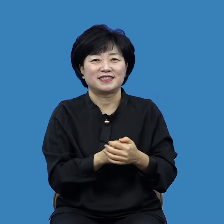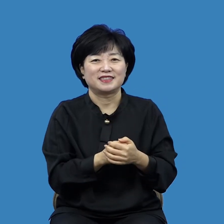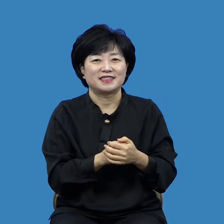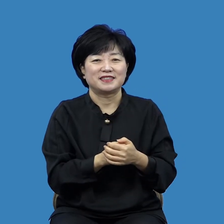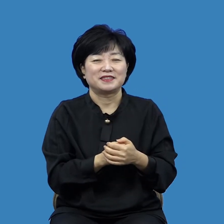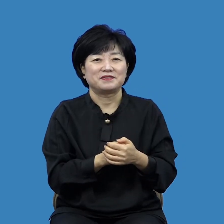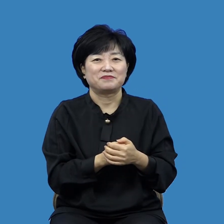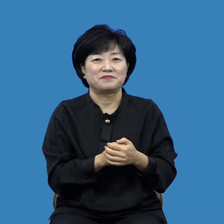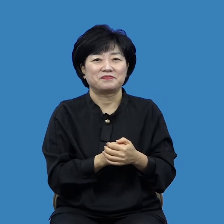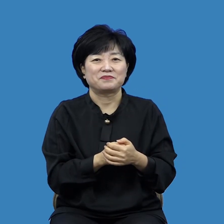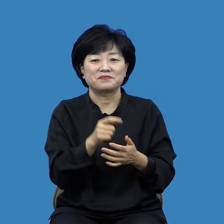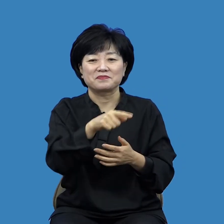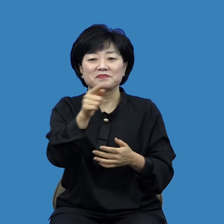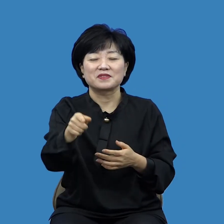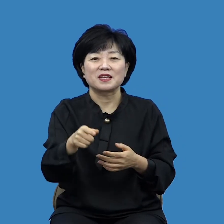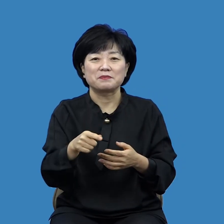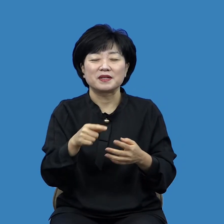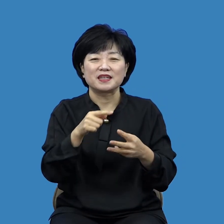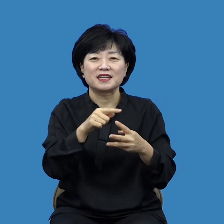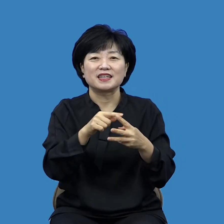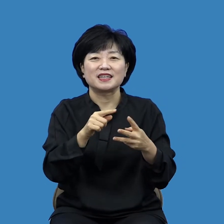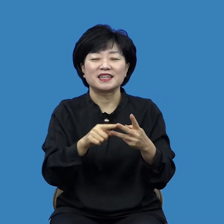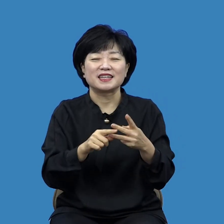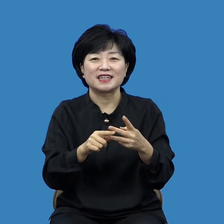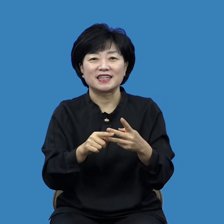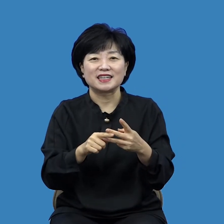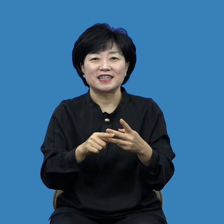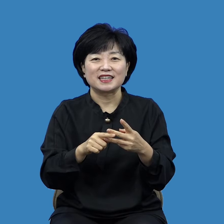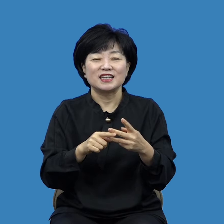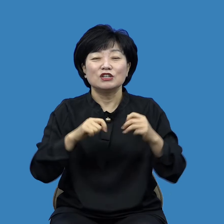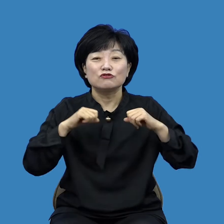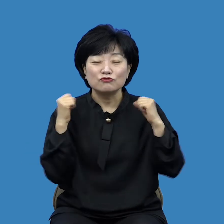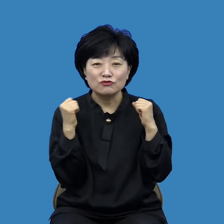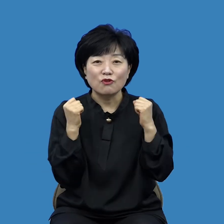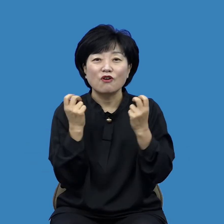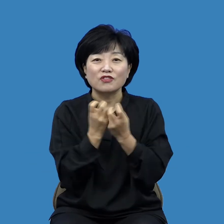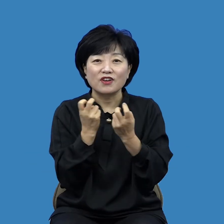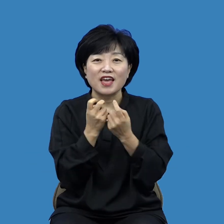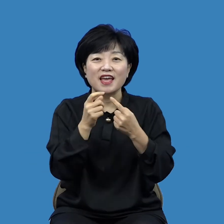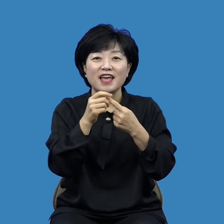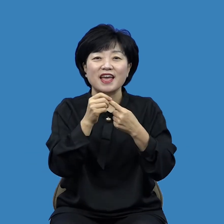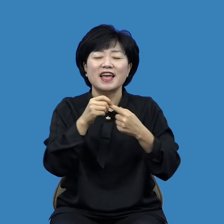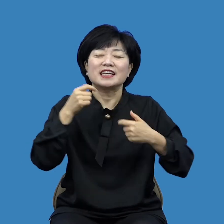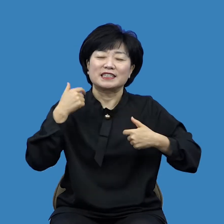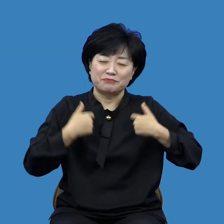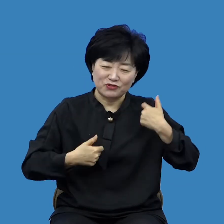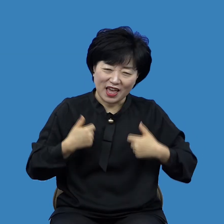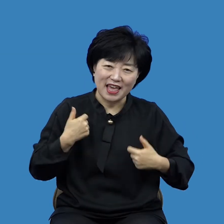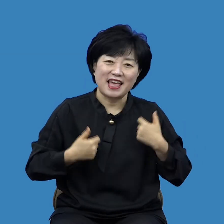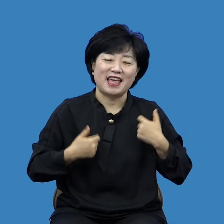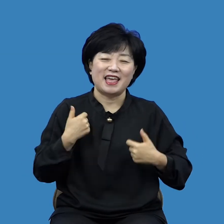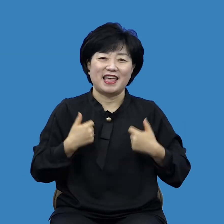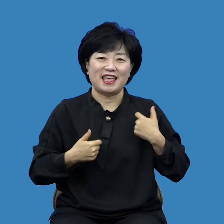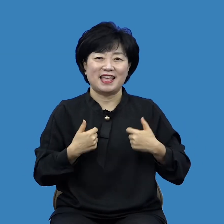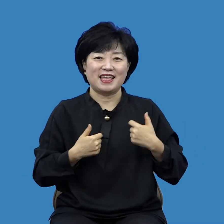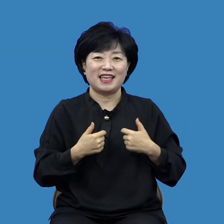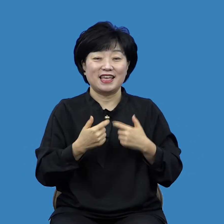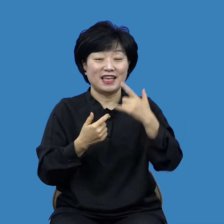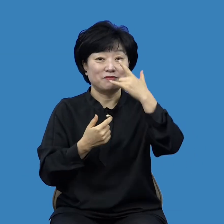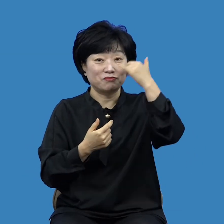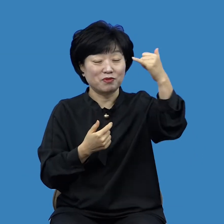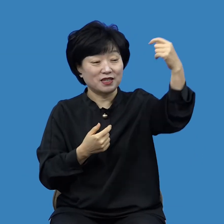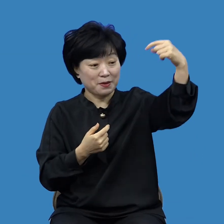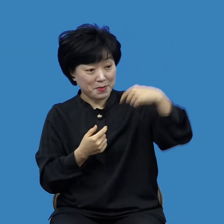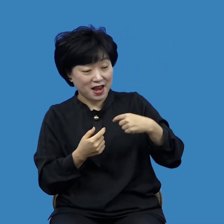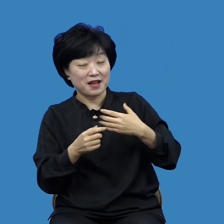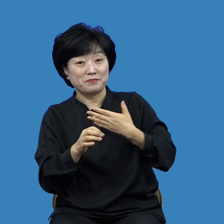자, 다음에 쌤이 이렇게 하면 이게 순종이 아니야. 그 순종은 어떻게 해야 되는 거야? 기쁘게 해야 되는 거야. 자, 아버지 어머니가 이렇게